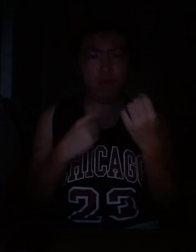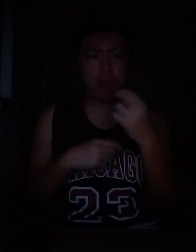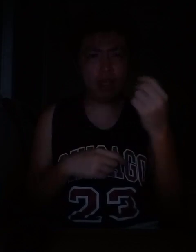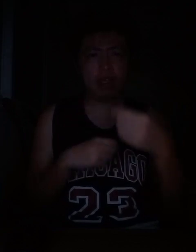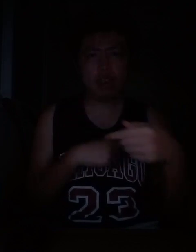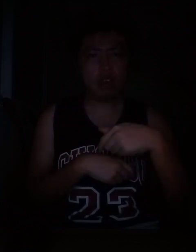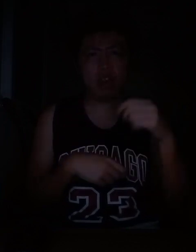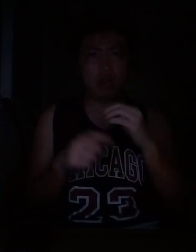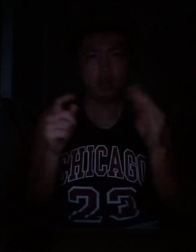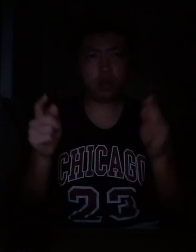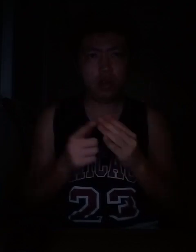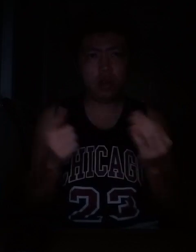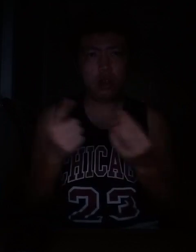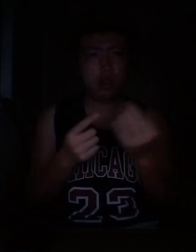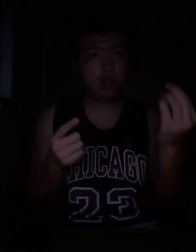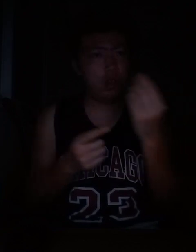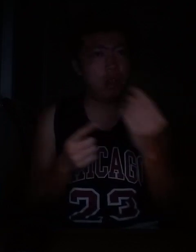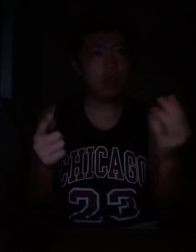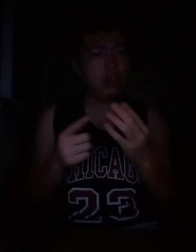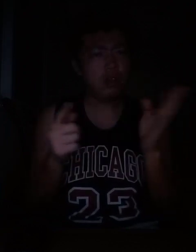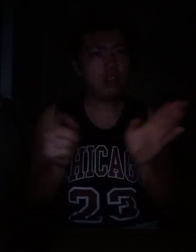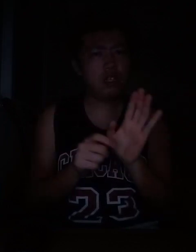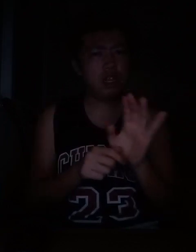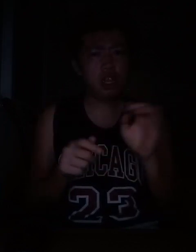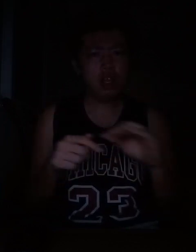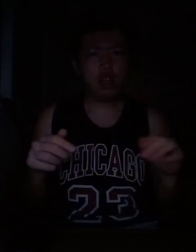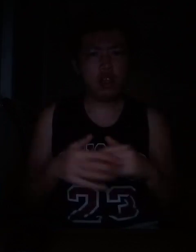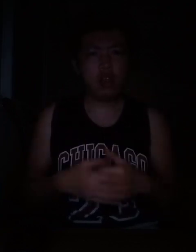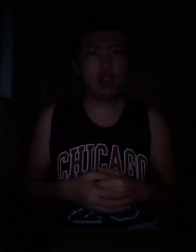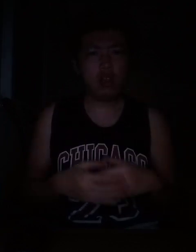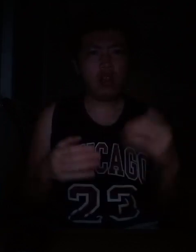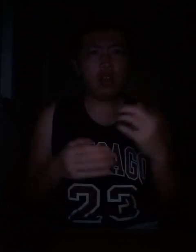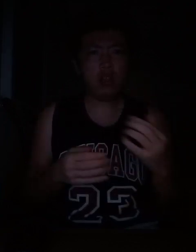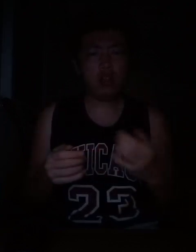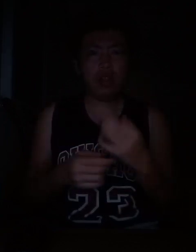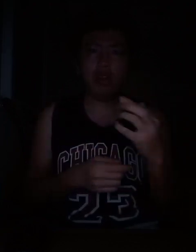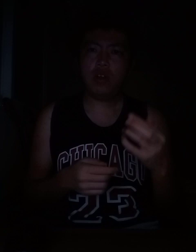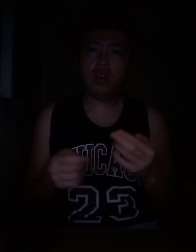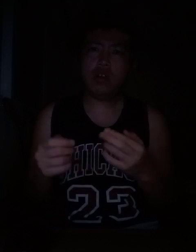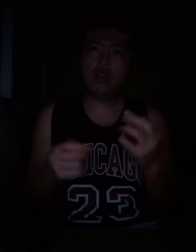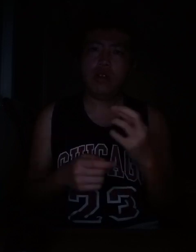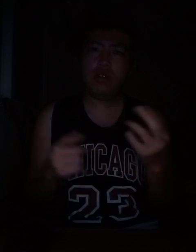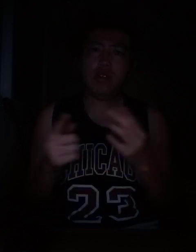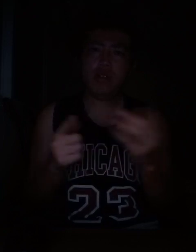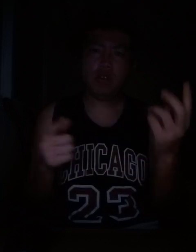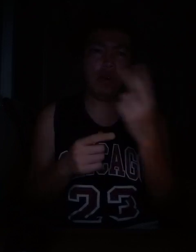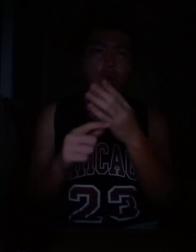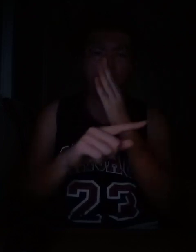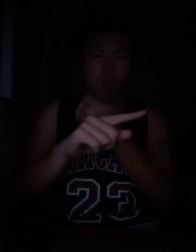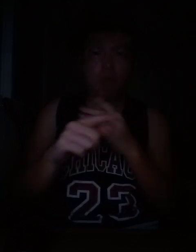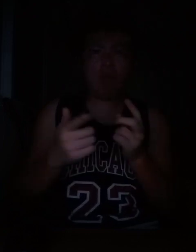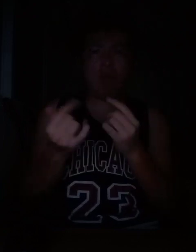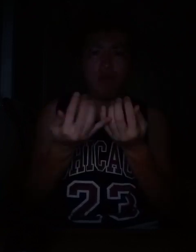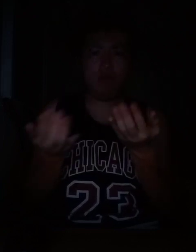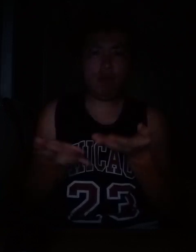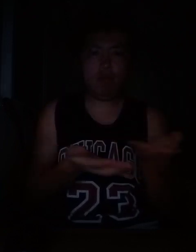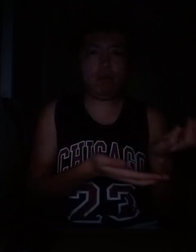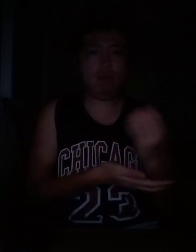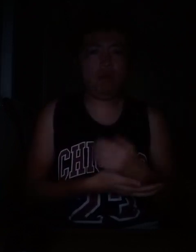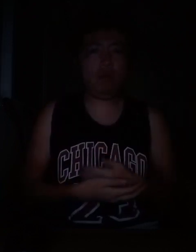남성과 대치하다 설득 끝에 검거했는데 남성은 경찰 조사에서 진술을 거부하고 있는 것으로 전해졌습니다.